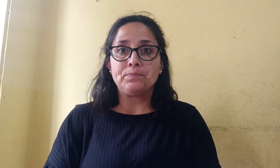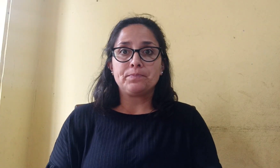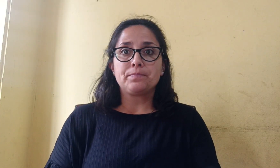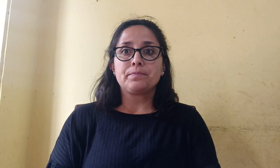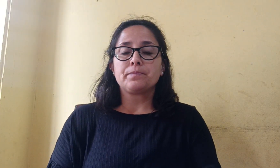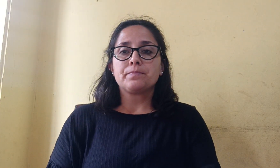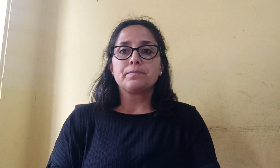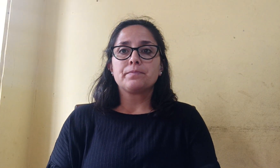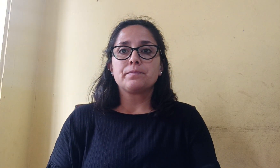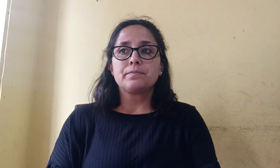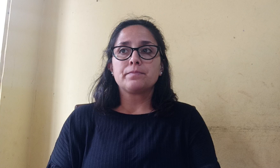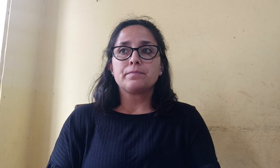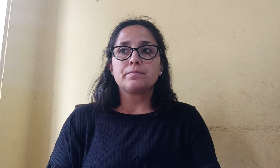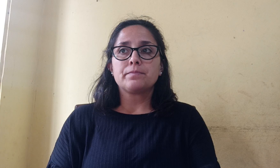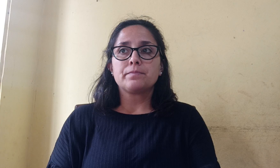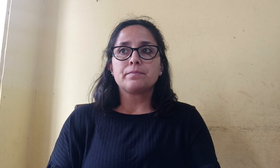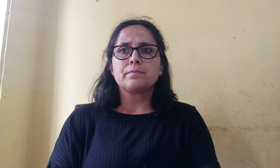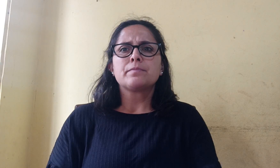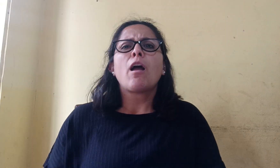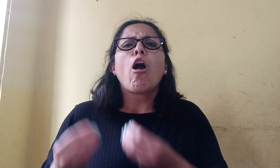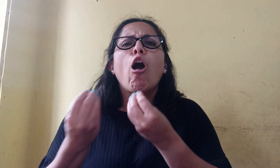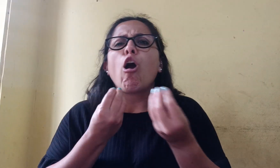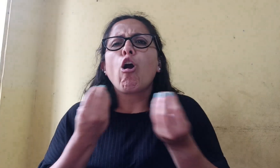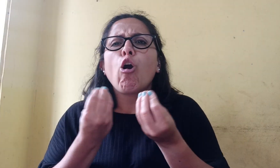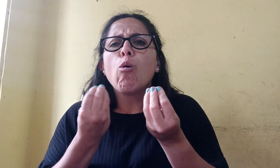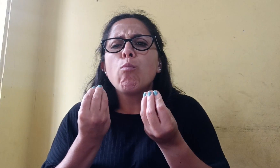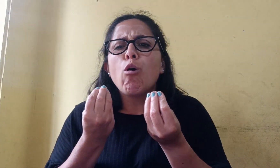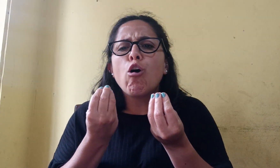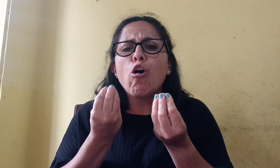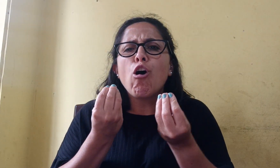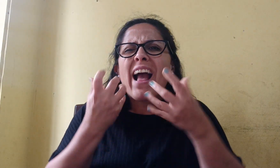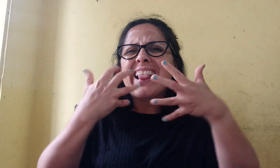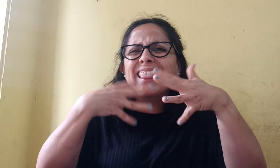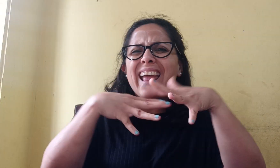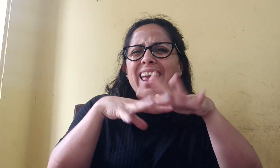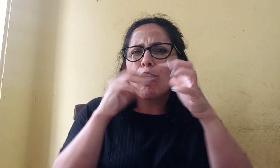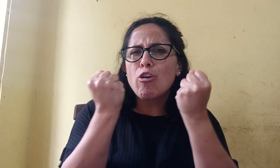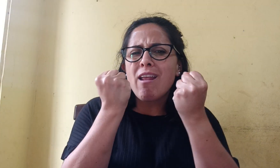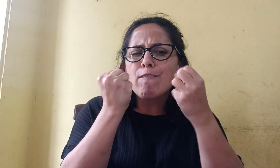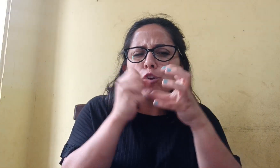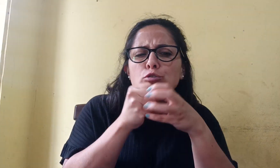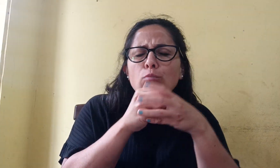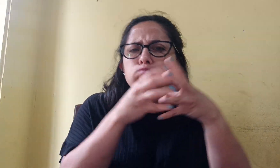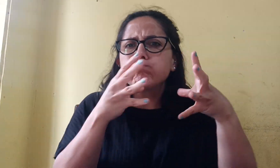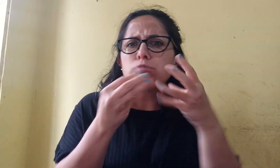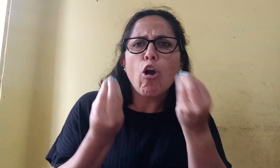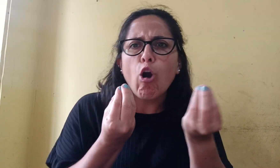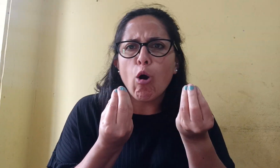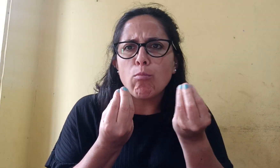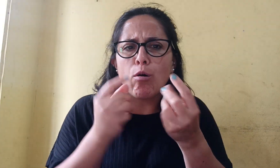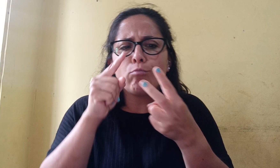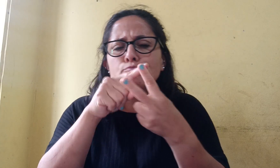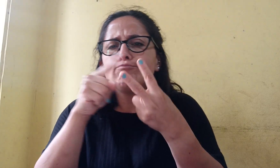Bueno, ¿cómo está compuesto el tejido nervioso? Está compuesto por dos tipos